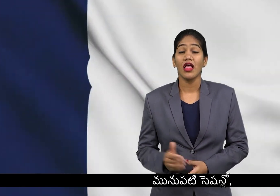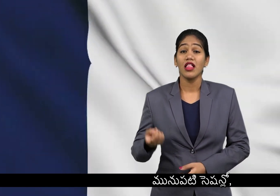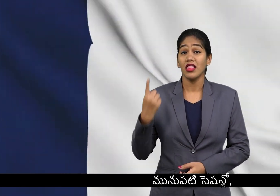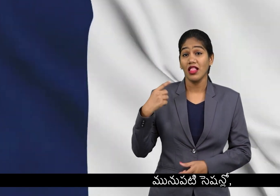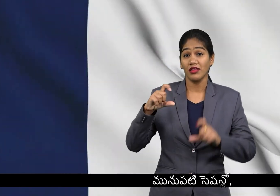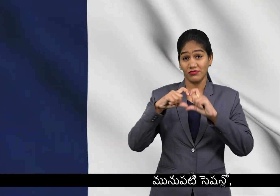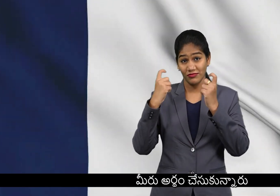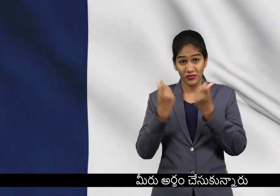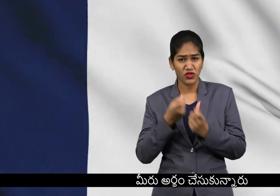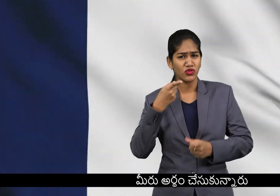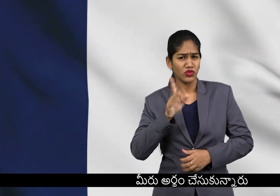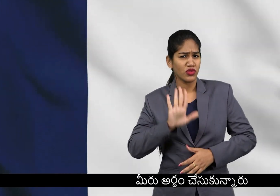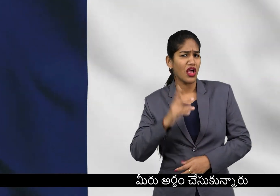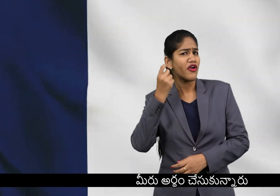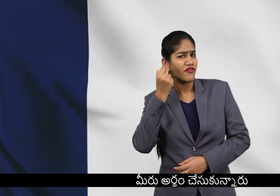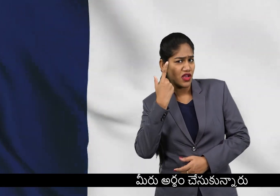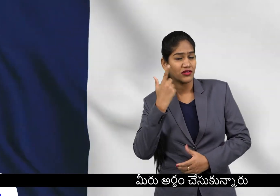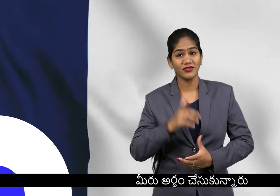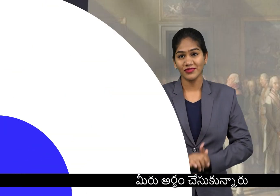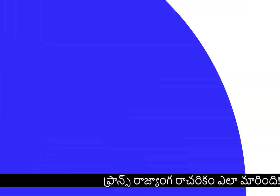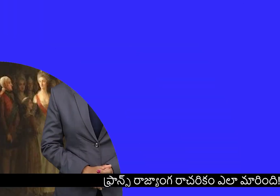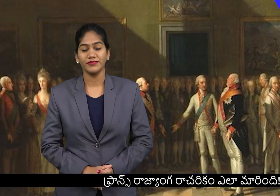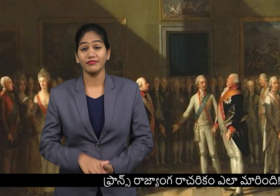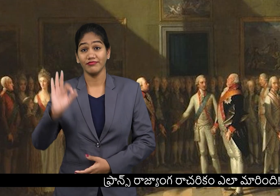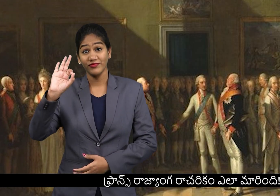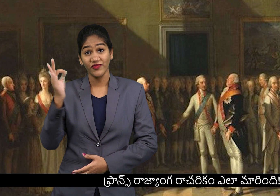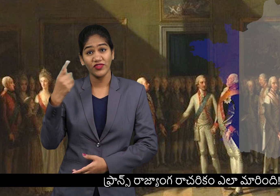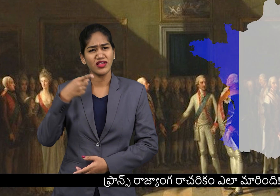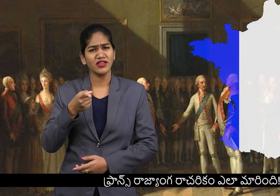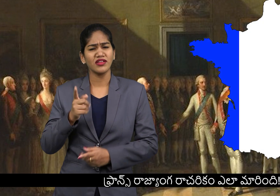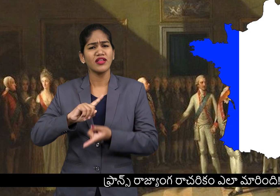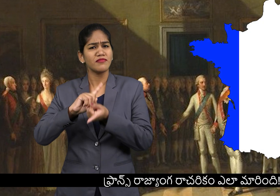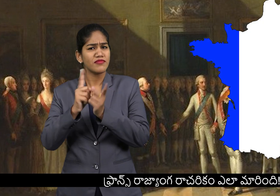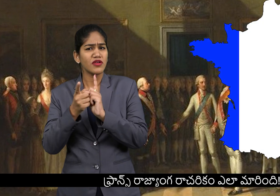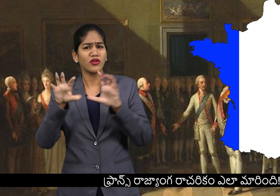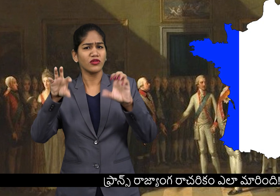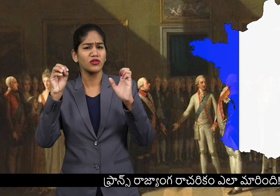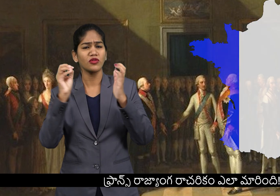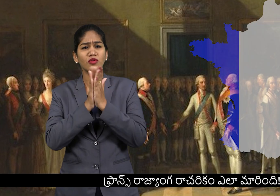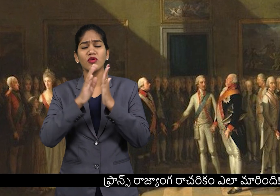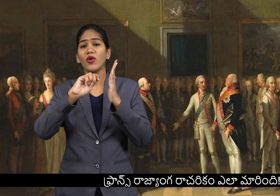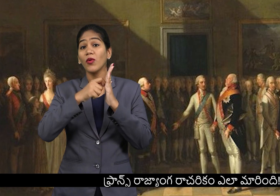మునుపటి సెషన్లో మీరు అర్థం చేసుకున్నారు ఫ్రాన్స్ రాజ్యాంగ రాచరికం ఎలా మారింది.